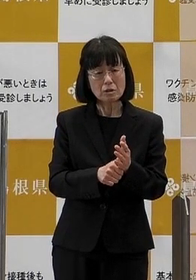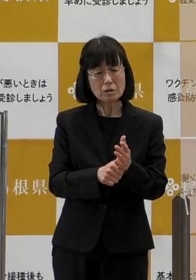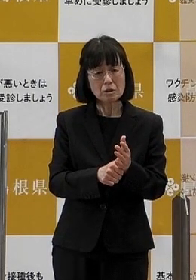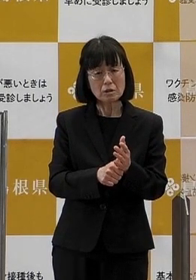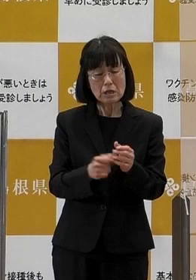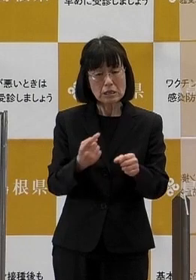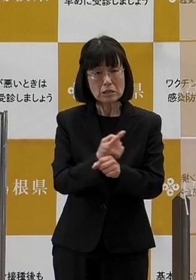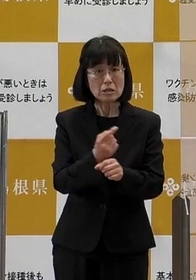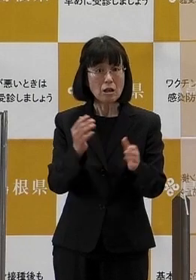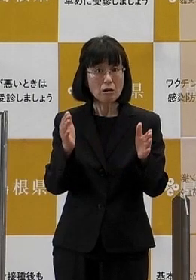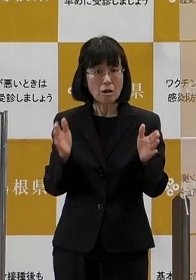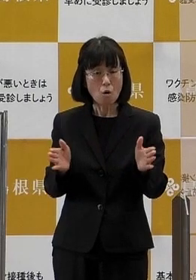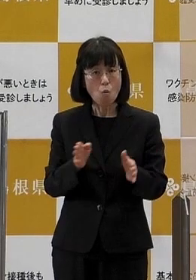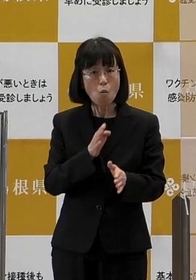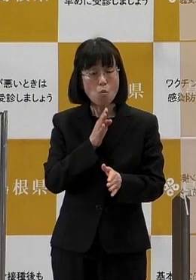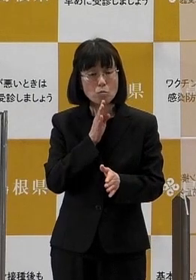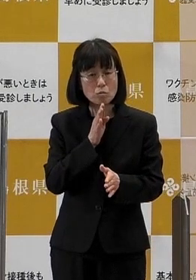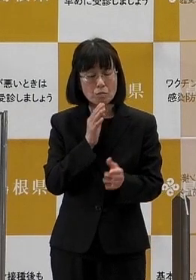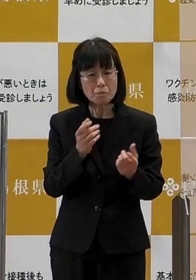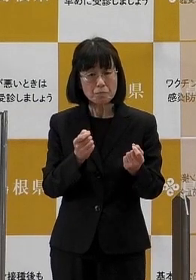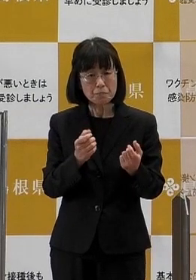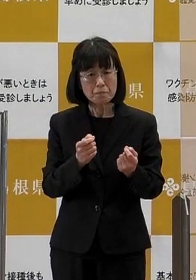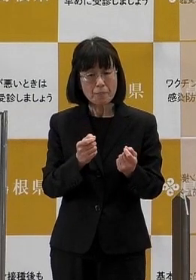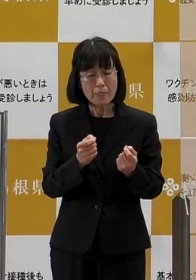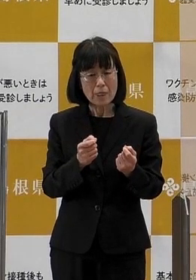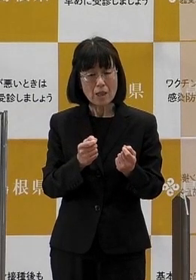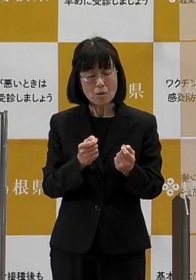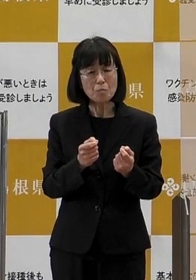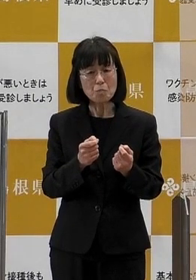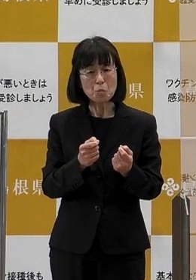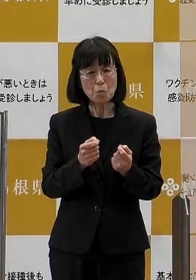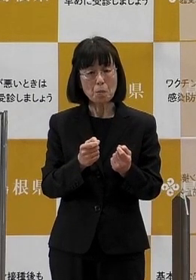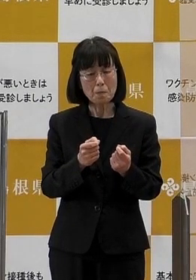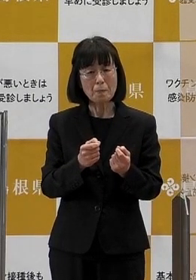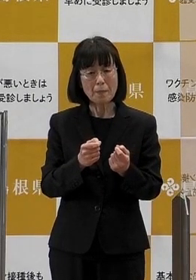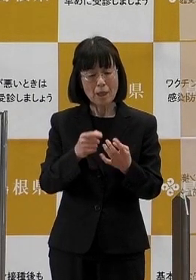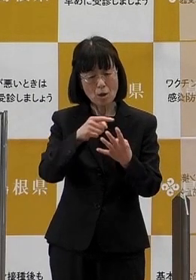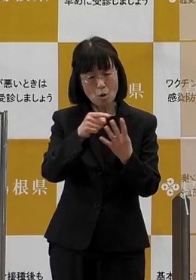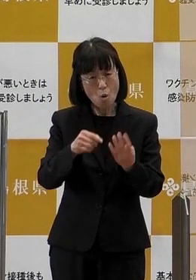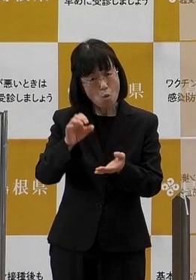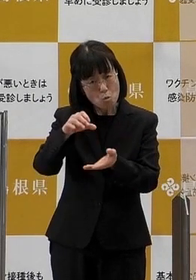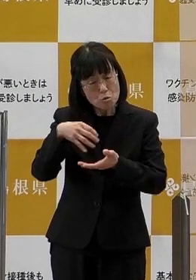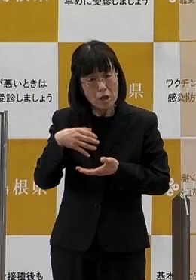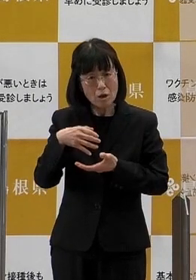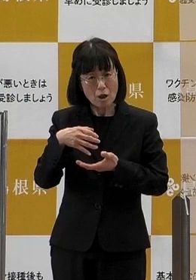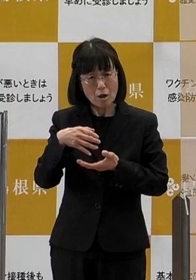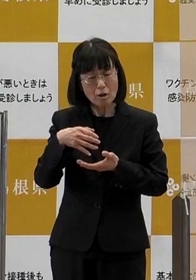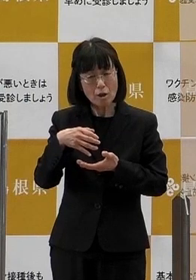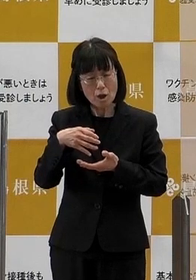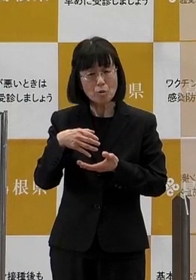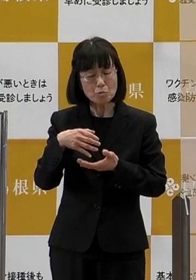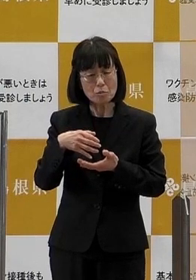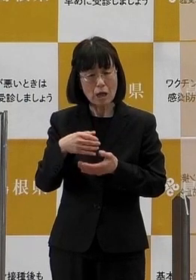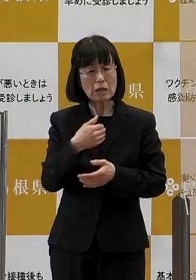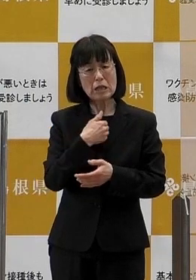年間でいうと、本当ね、4本、5本に上げる、売り上げを上げる月が、